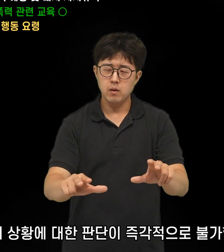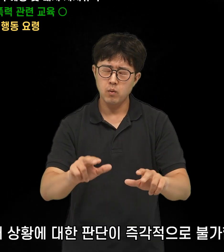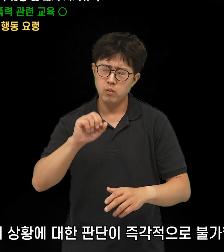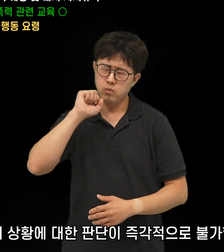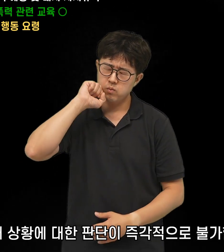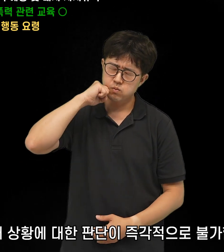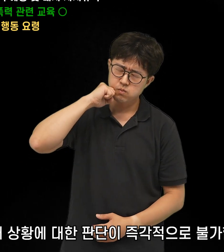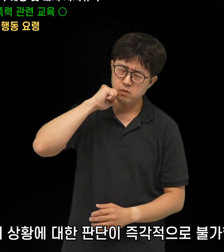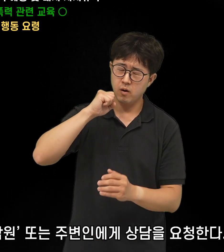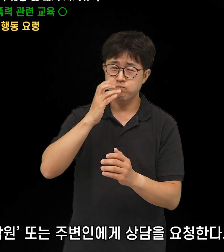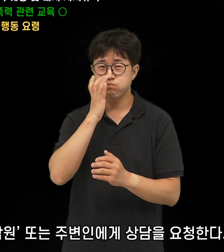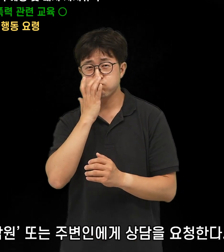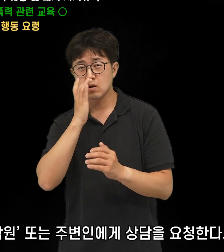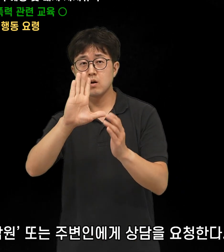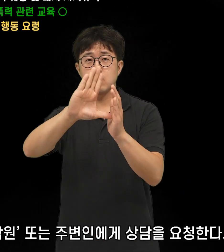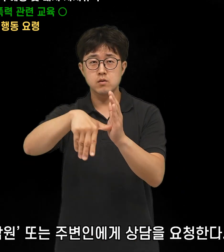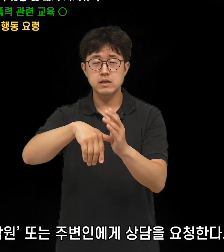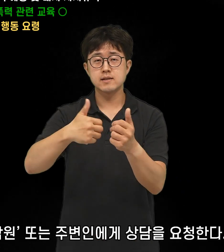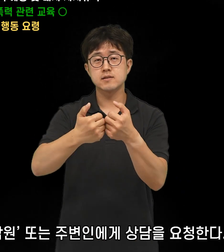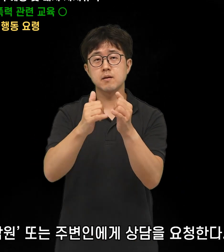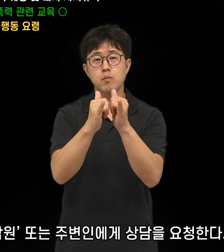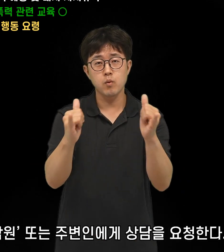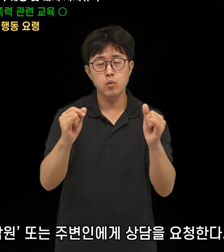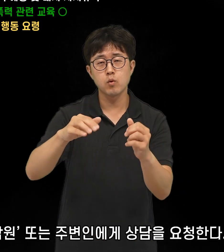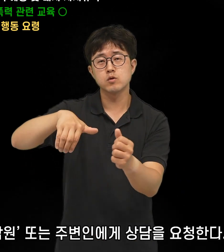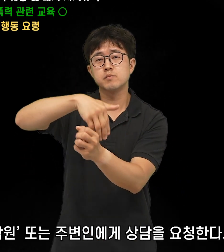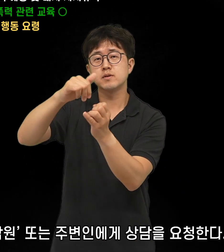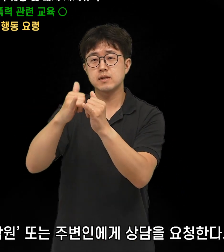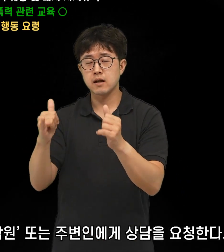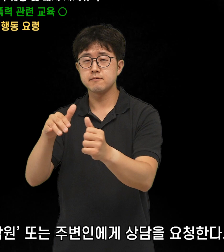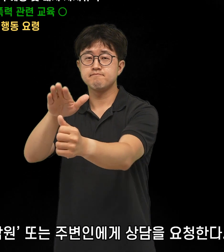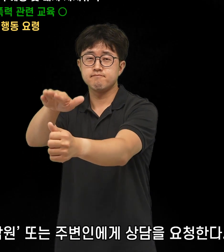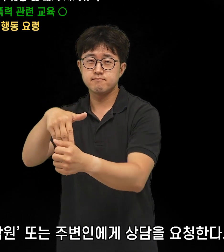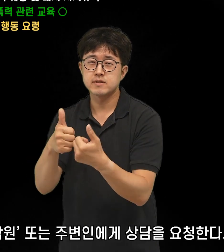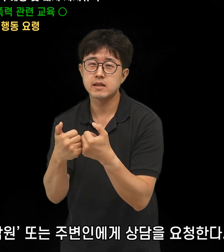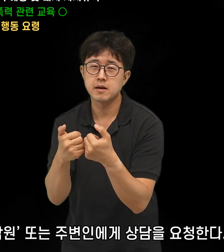경우 상담원 또는 주변인에게 상담을 요청한다.